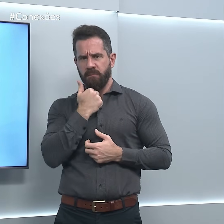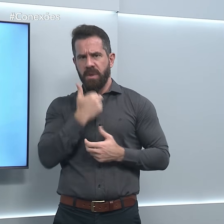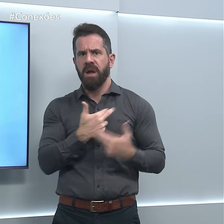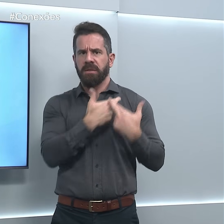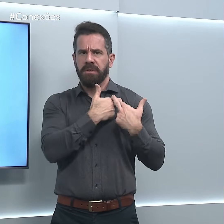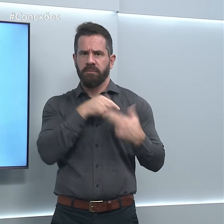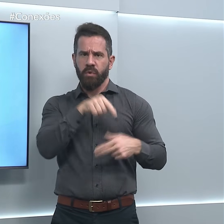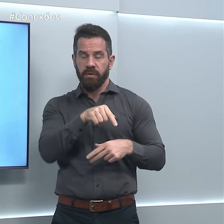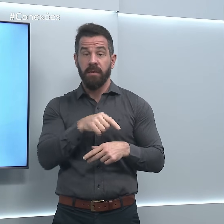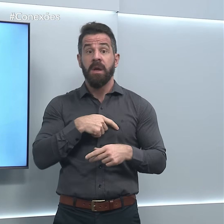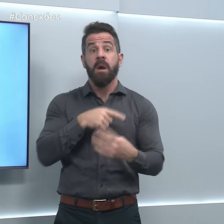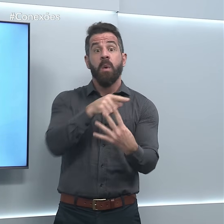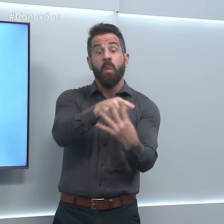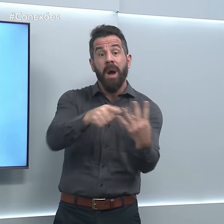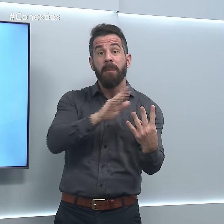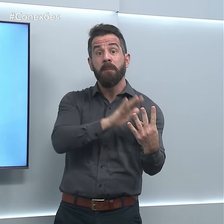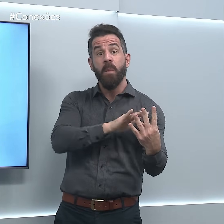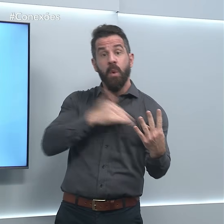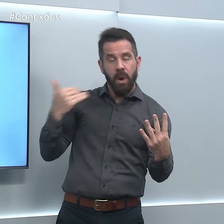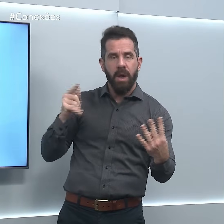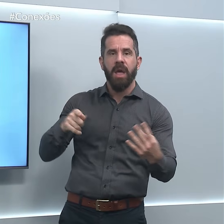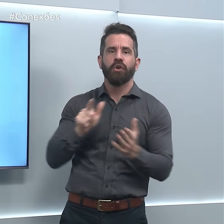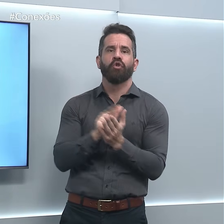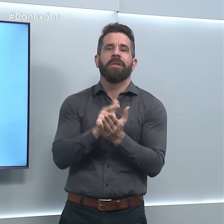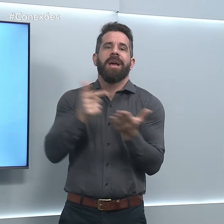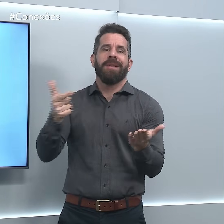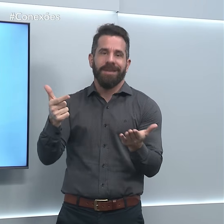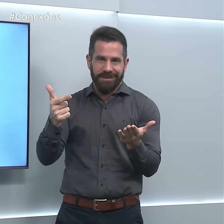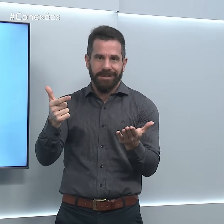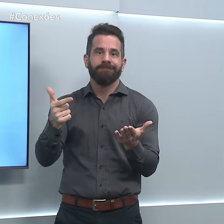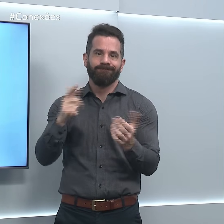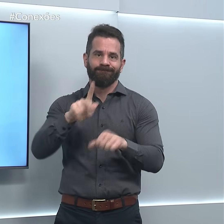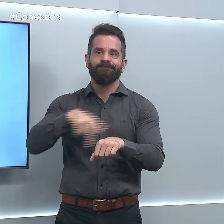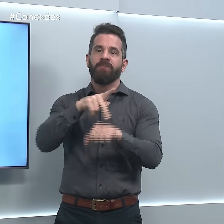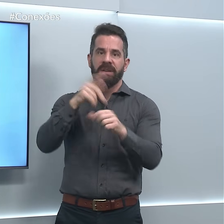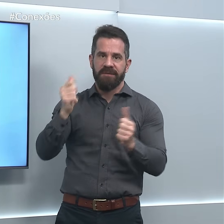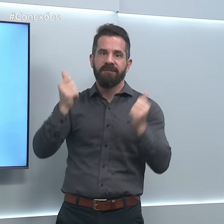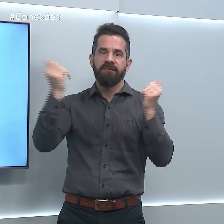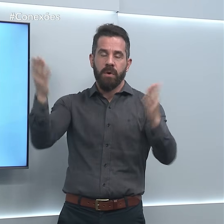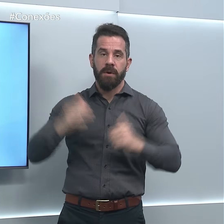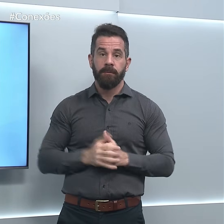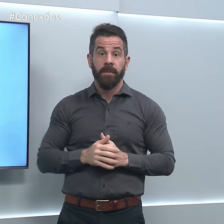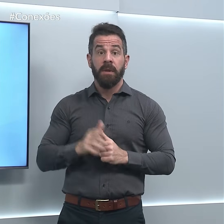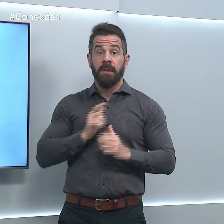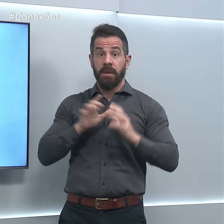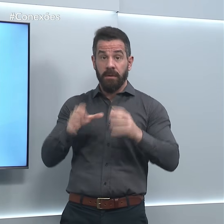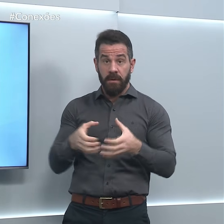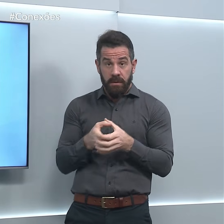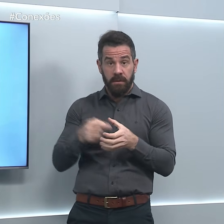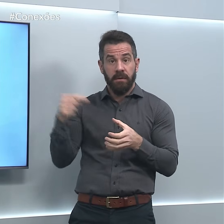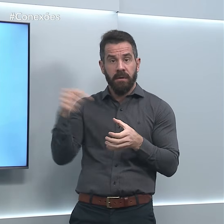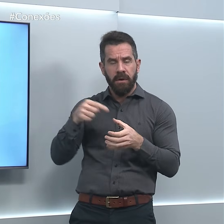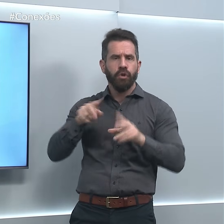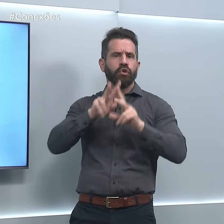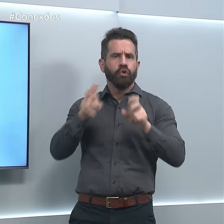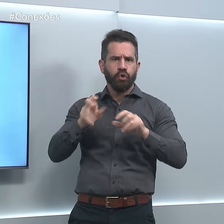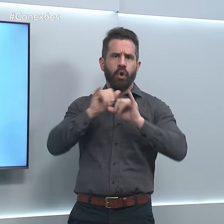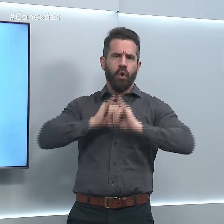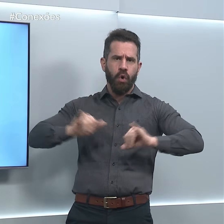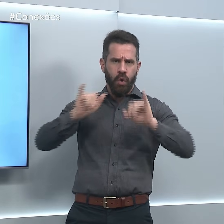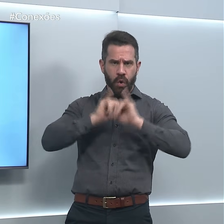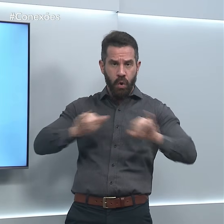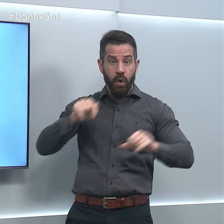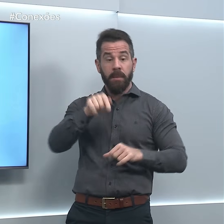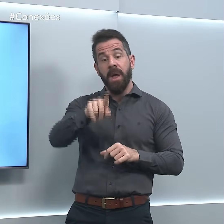eram jornalistas da imprensa internacional. E segundo a agência de notícias Associated Press, o hospital